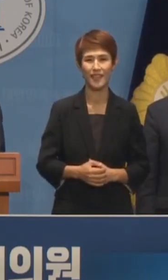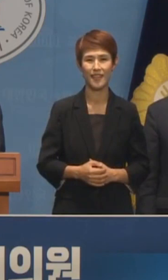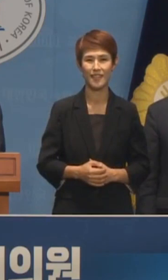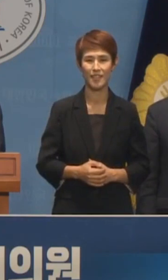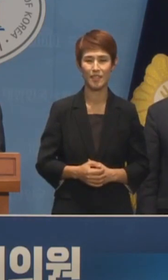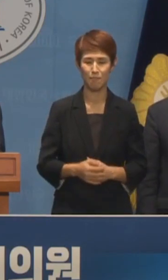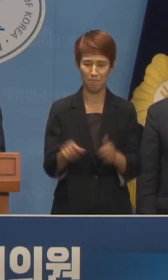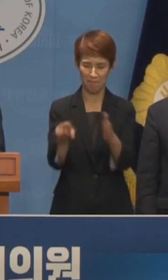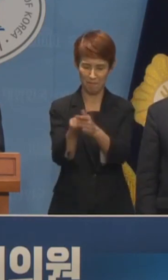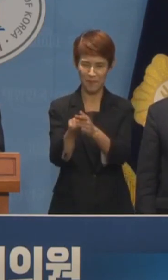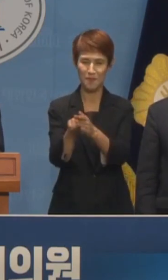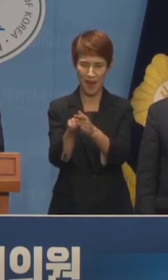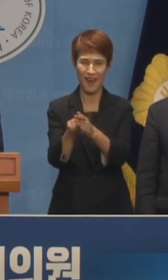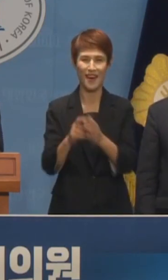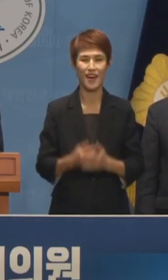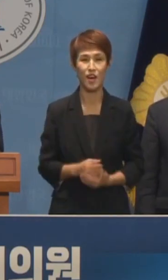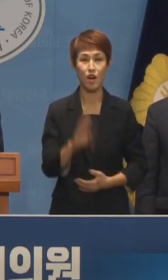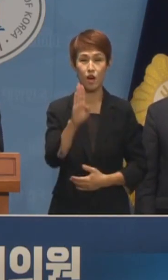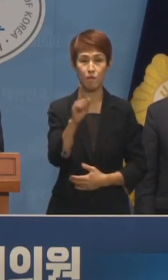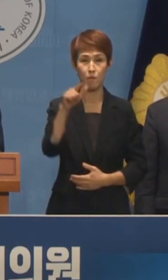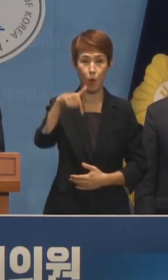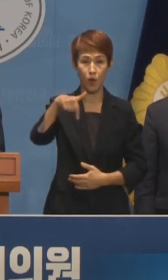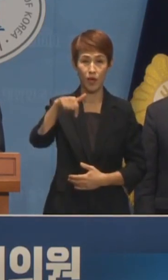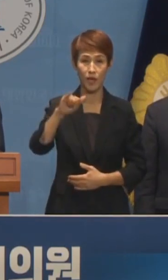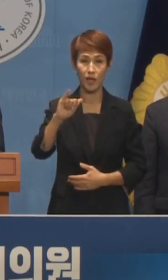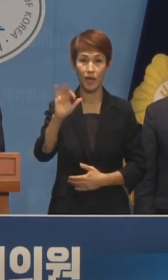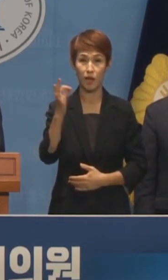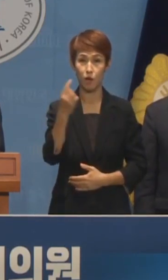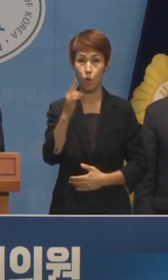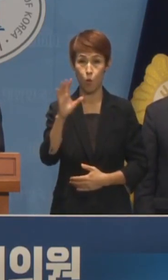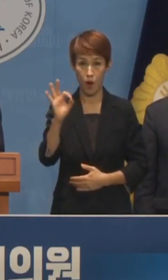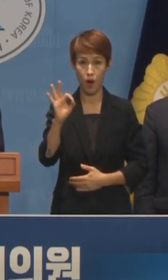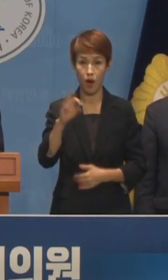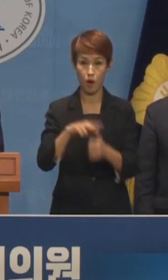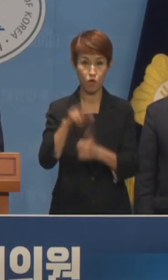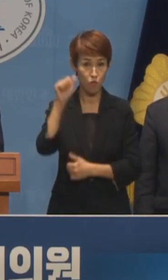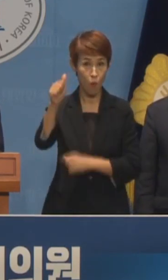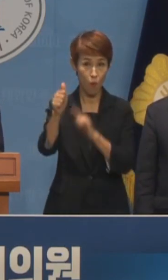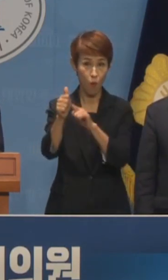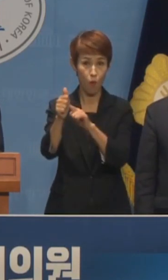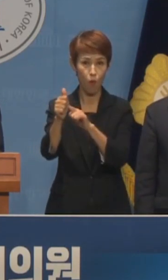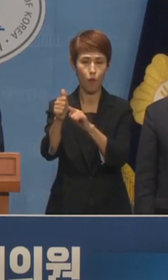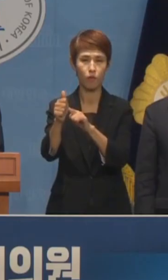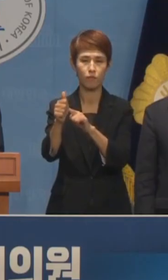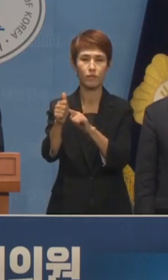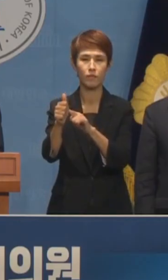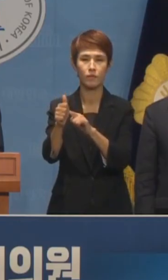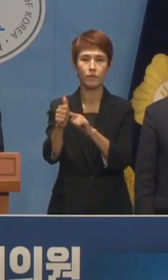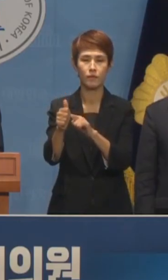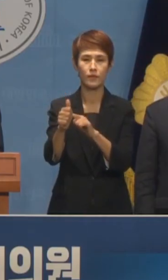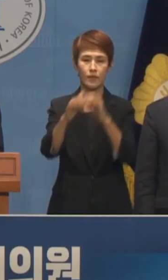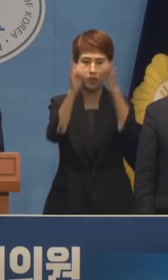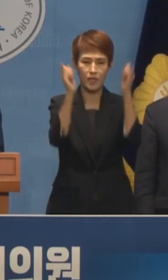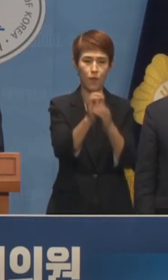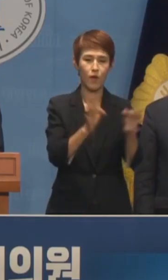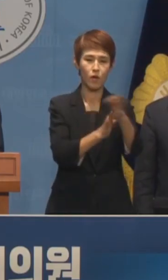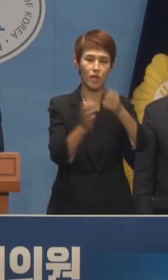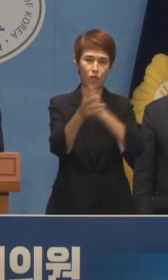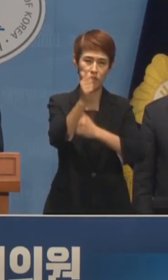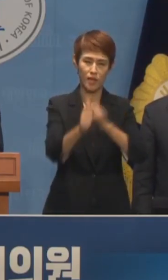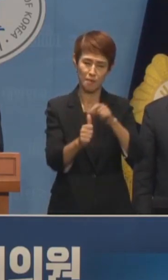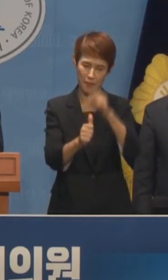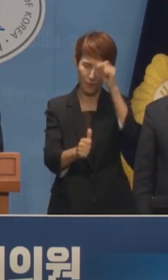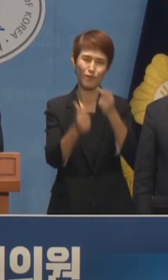꼭 복귀왕 후보를 압도적인 지지로 더불어민주당 사회적경제위원장에 당선시켜